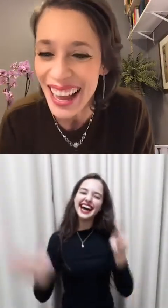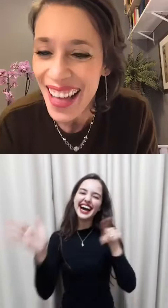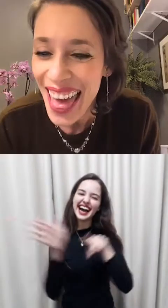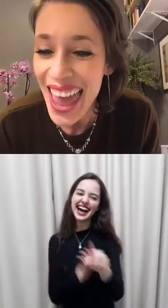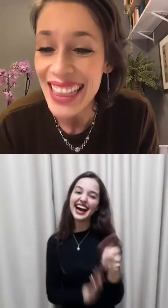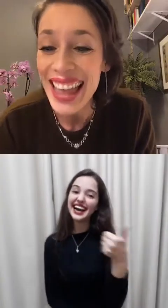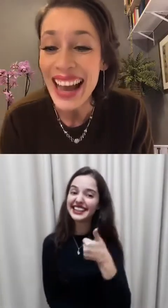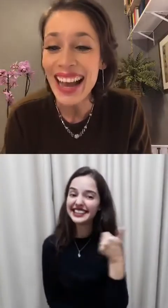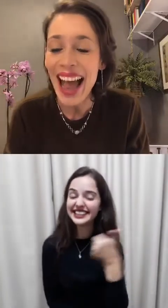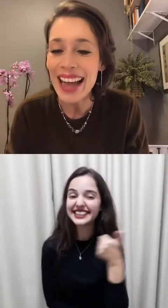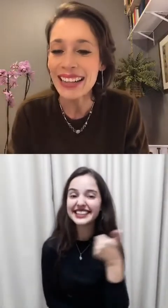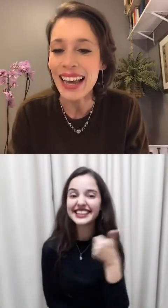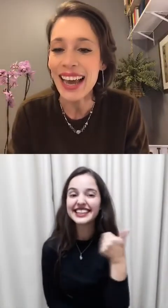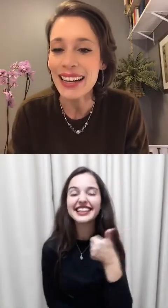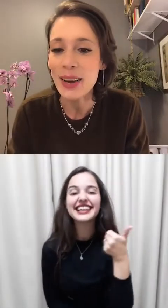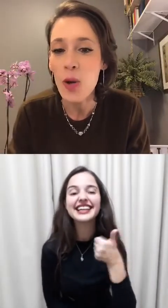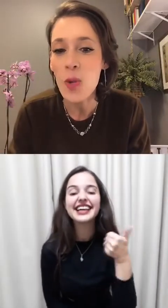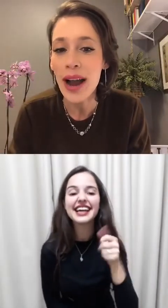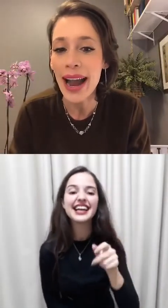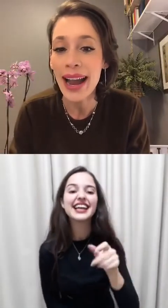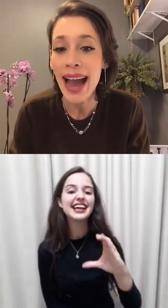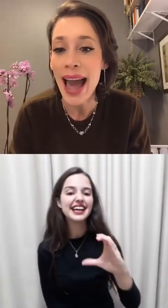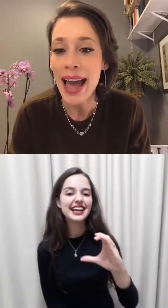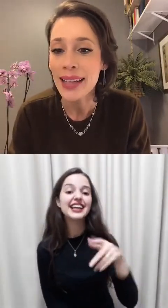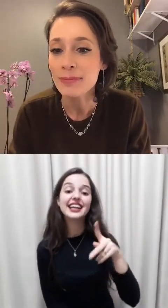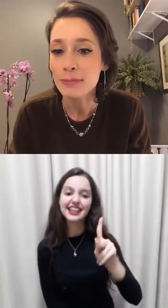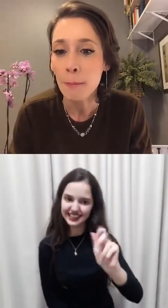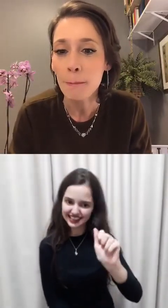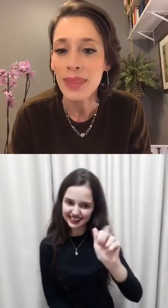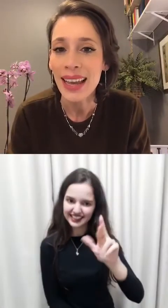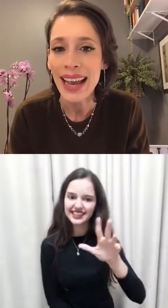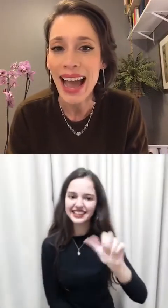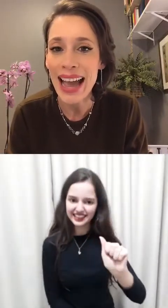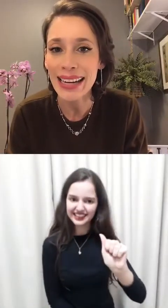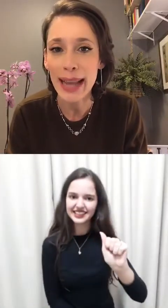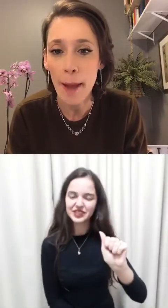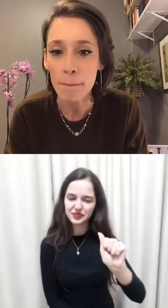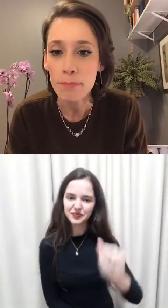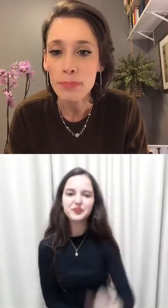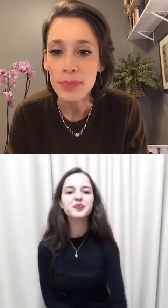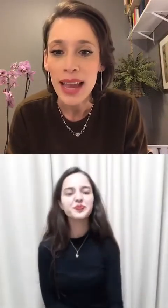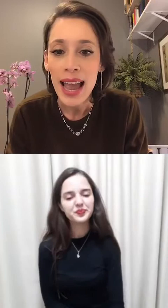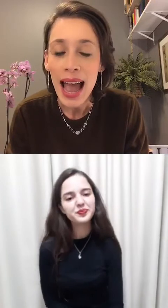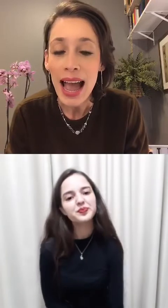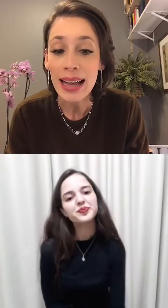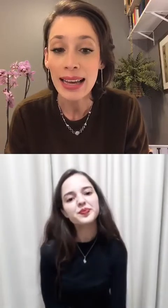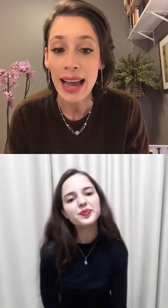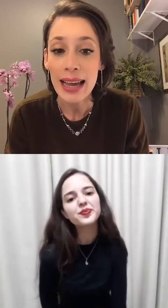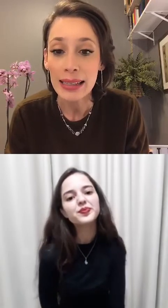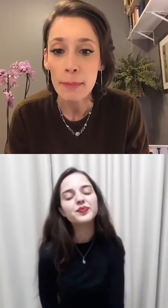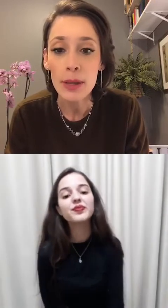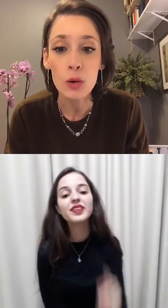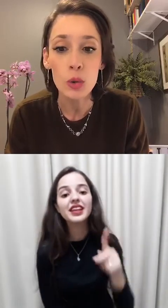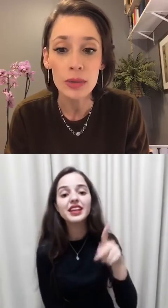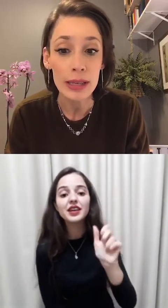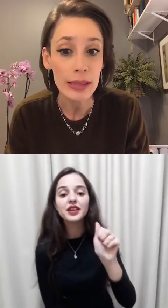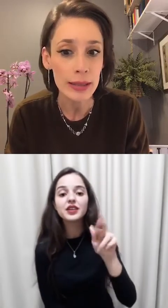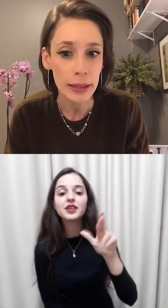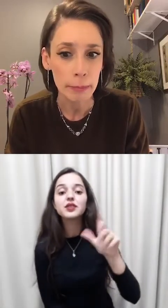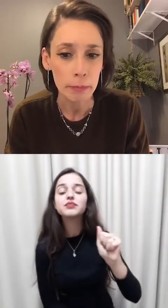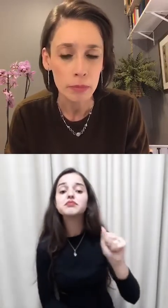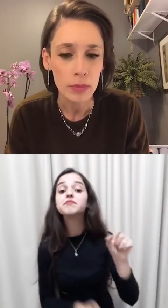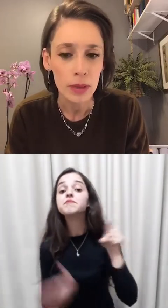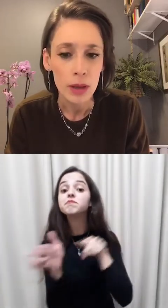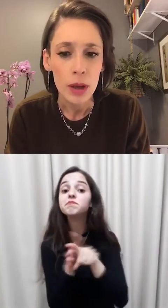pergunta é da Carla, Carla com K. Carla. A Carla pergunta